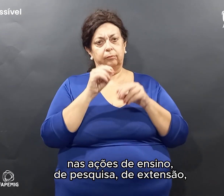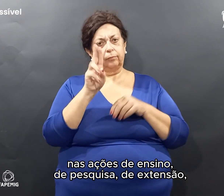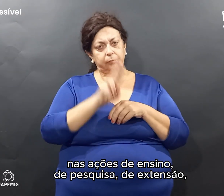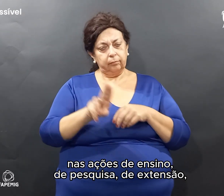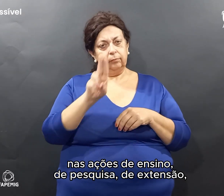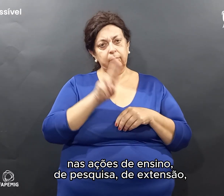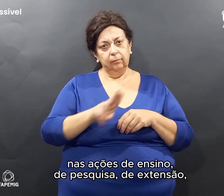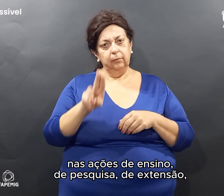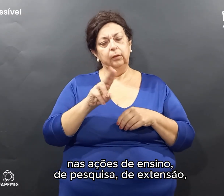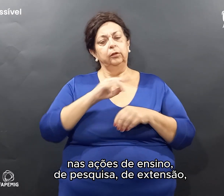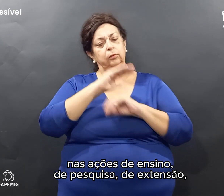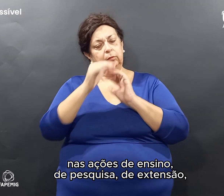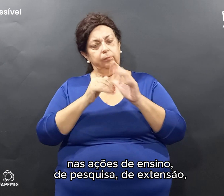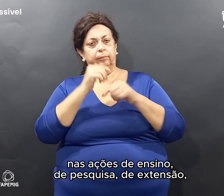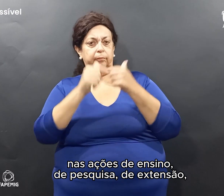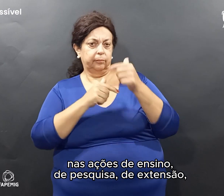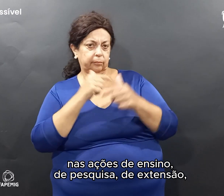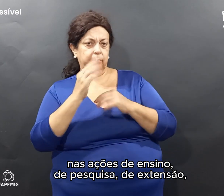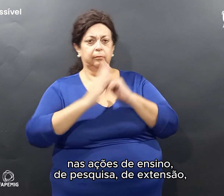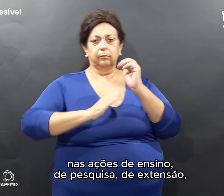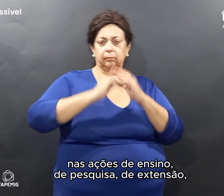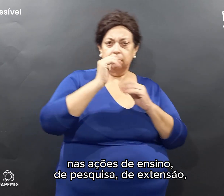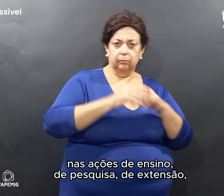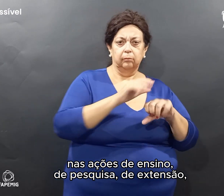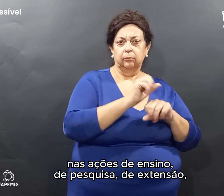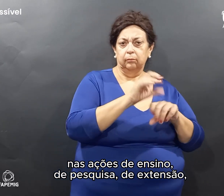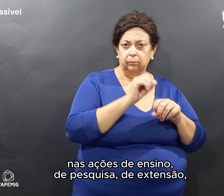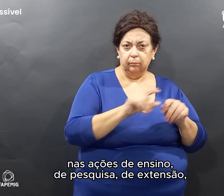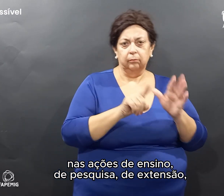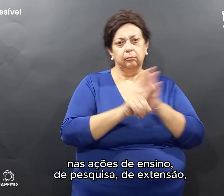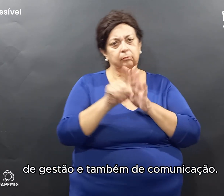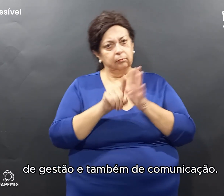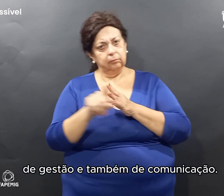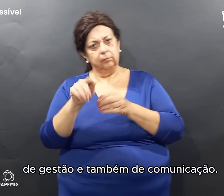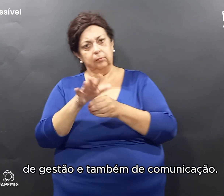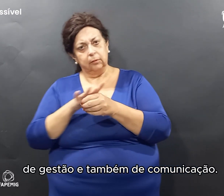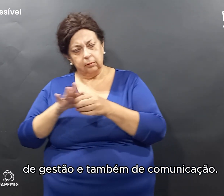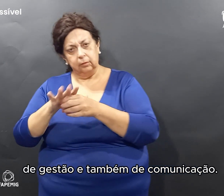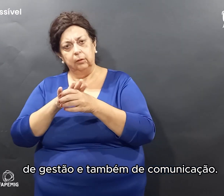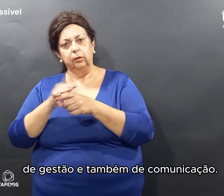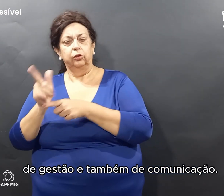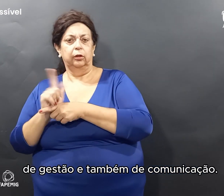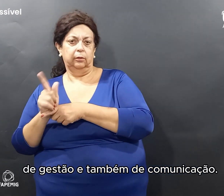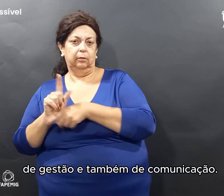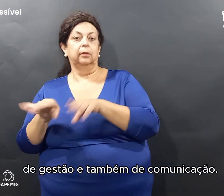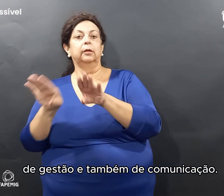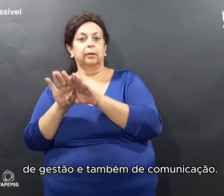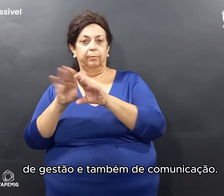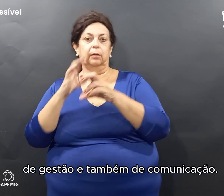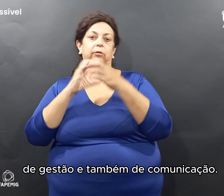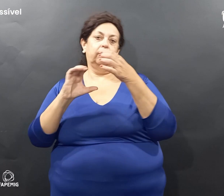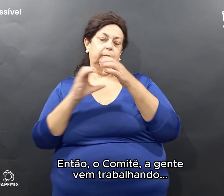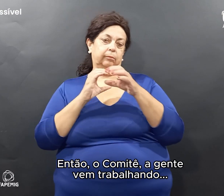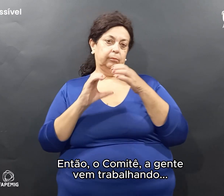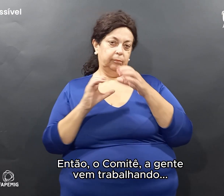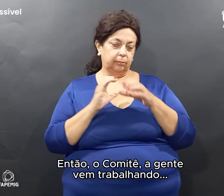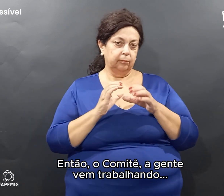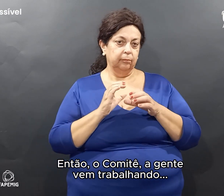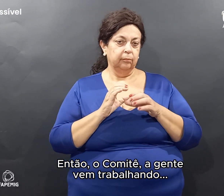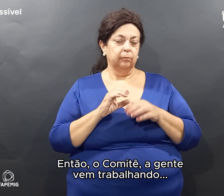nas ações aí de ensino, de pesquisa, de extensão, de gestão e também de comunicação. Então, assim, o